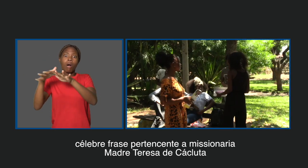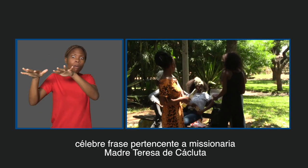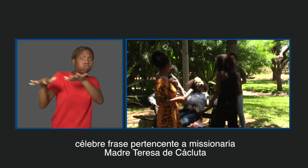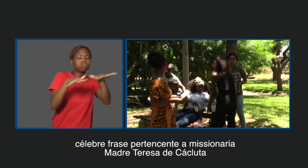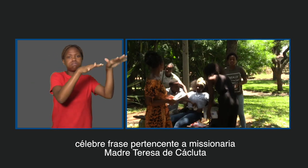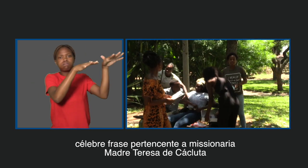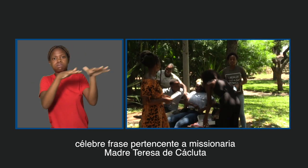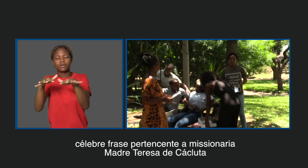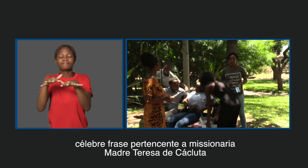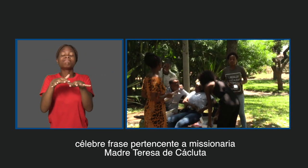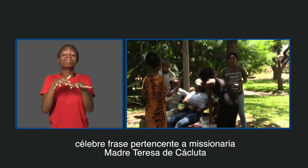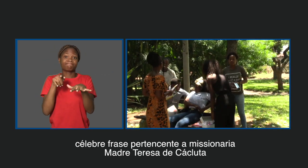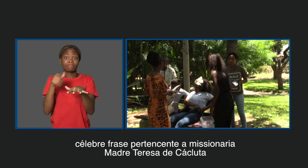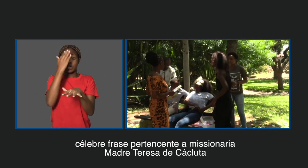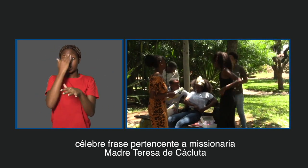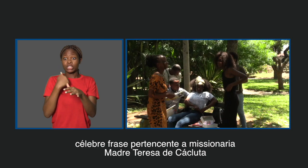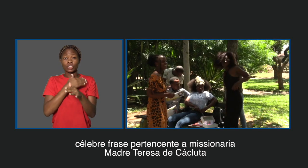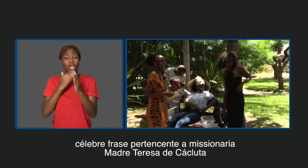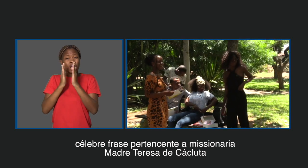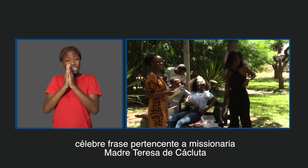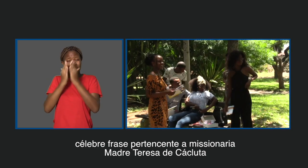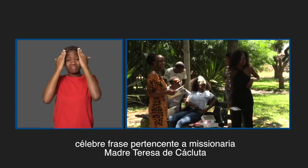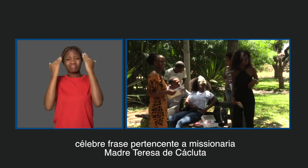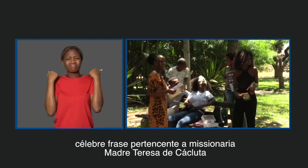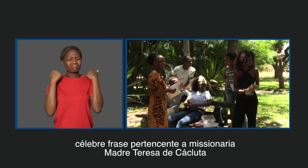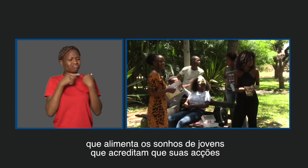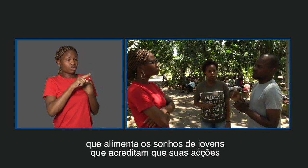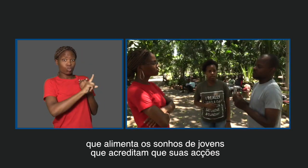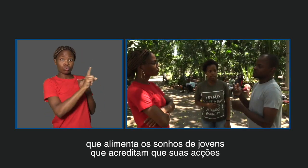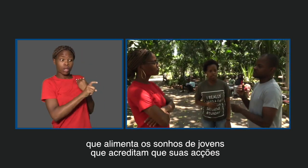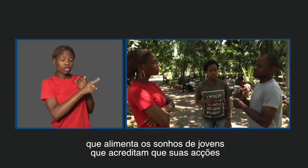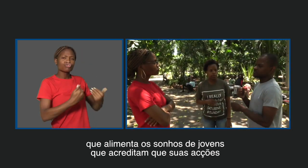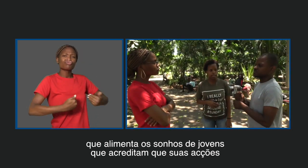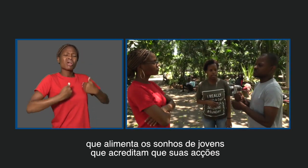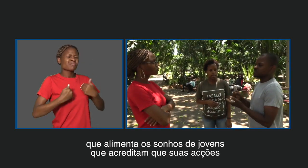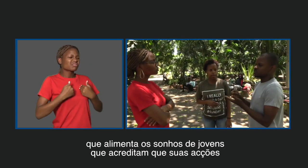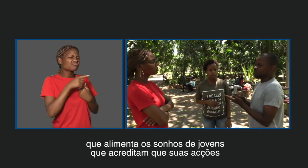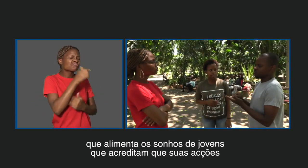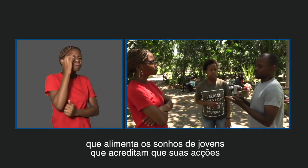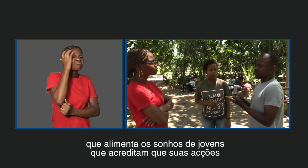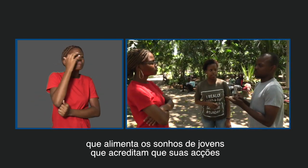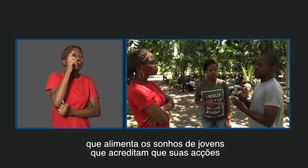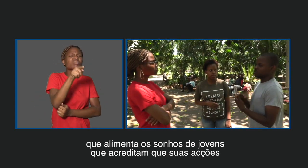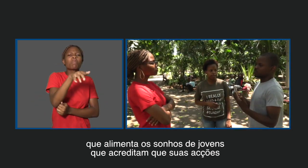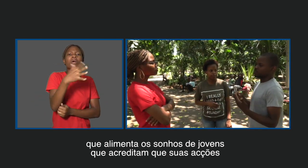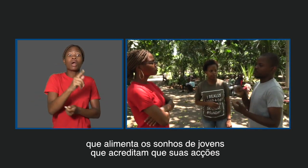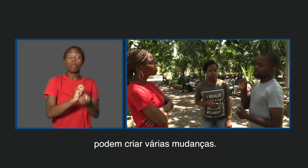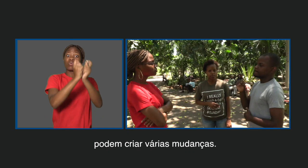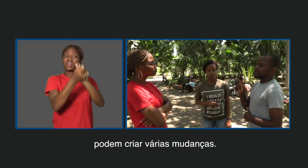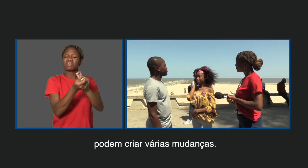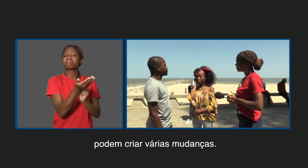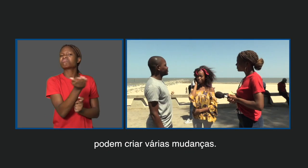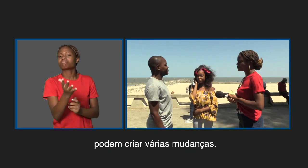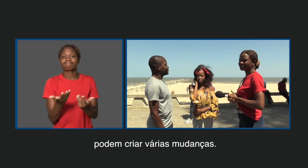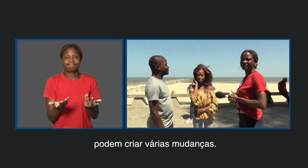Célebre frase pertencente à missionária Madre Teresa de Calcutá, que alimenta os sonhos de jovens que acreditam que suas ações